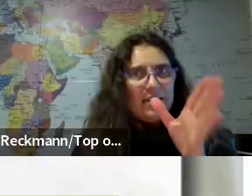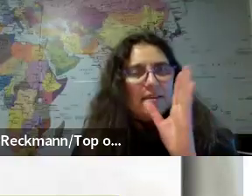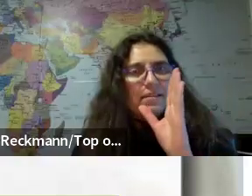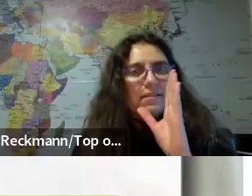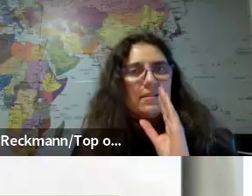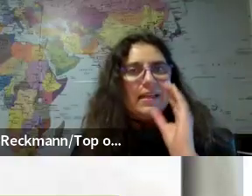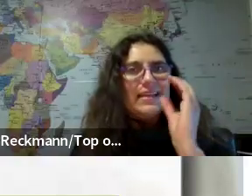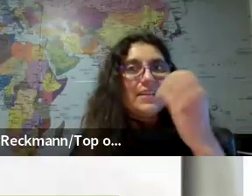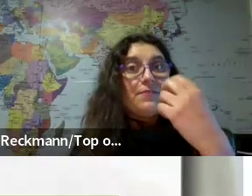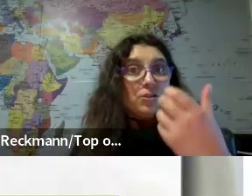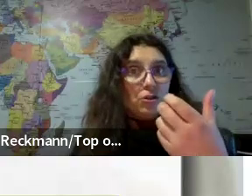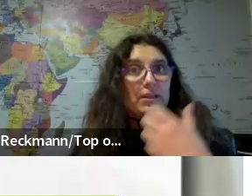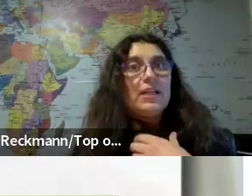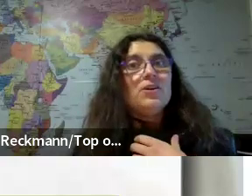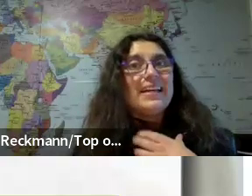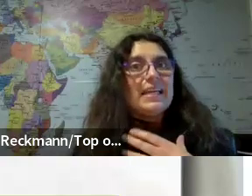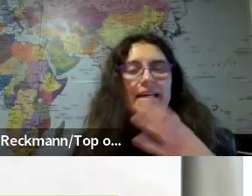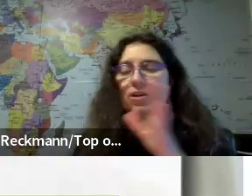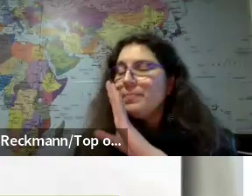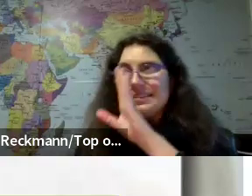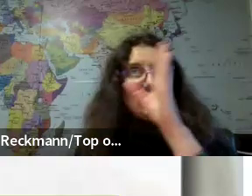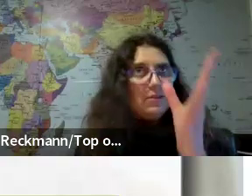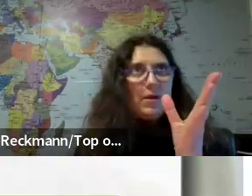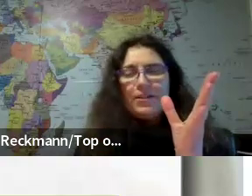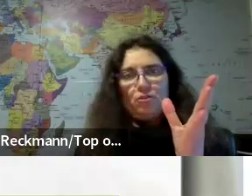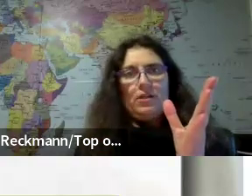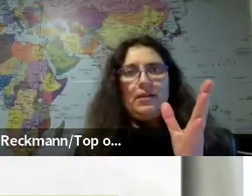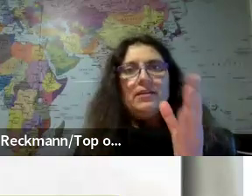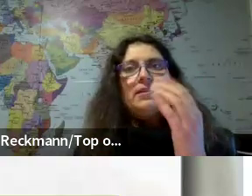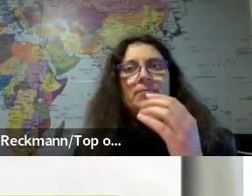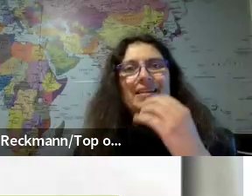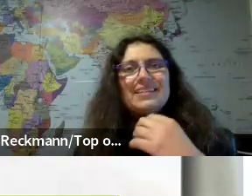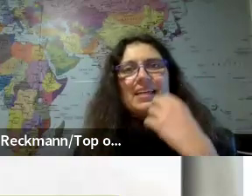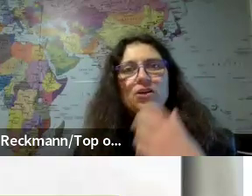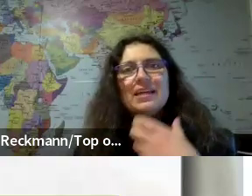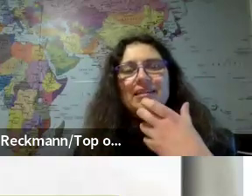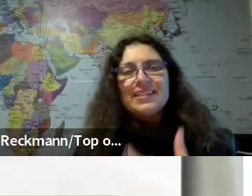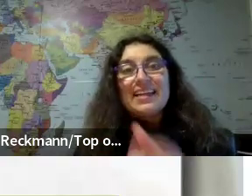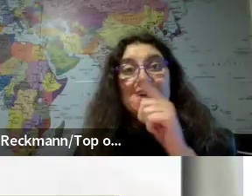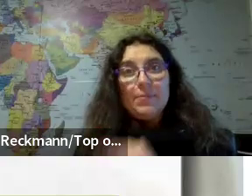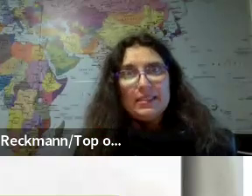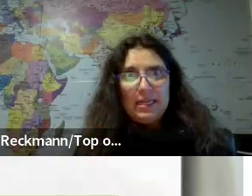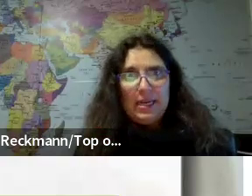barrera, es el factor. ¿Qué es lo que requieren? No pienses en una persona. Piensa qué es lo Ya. que se requiere para